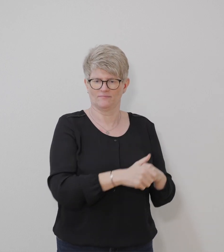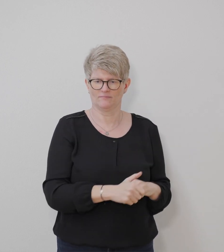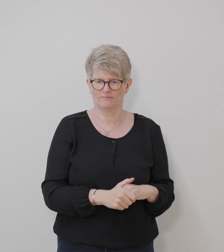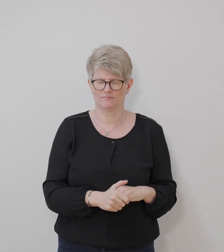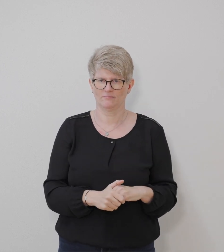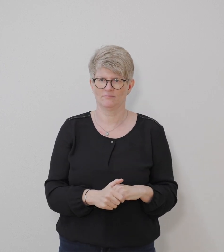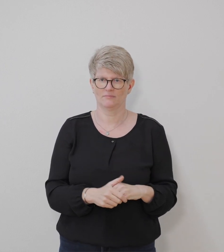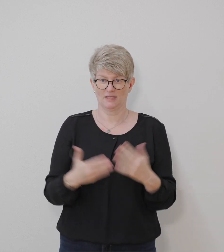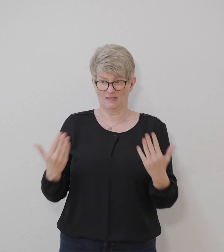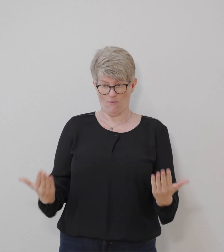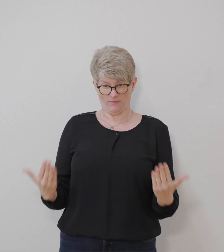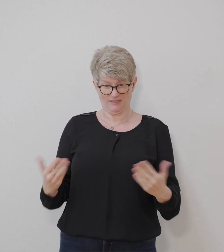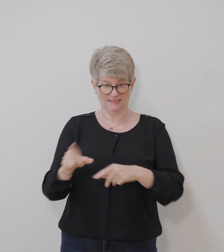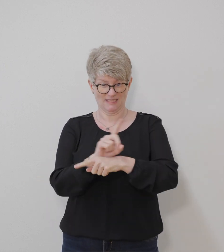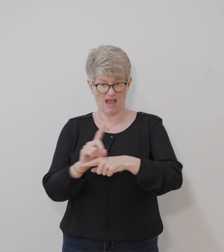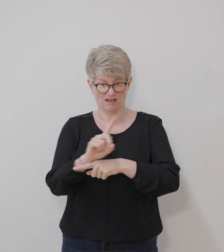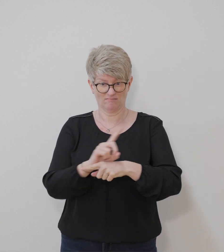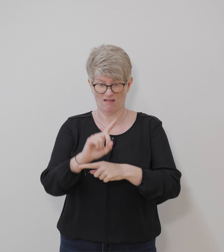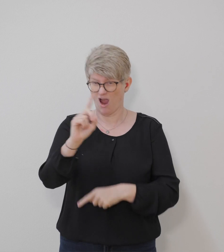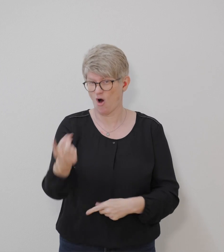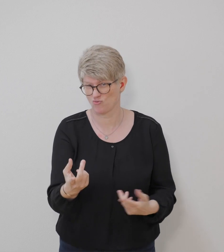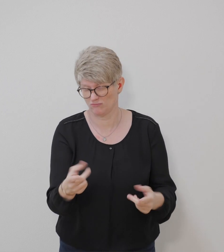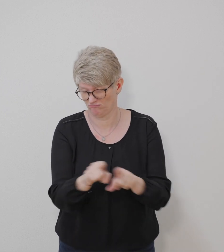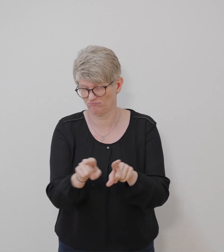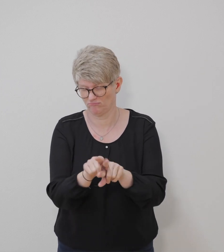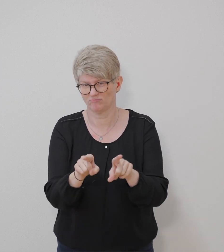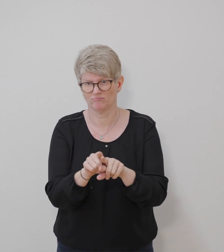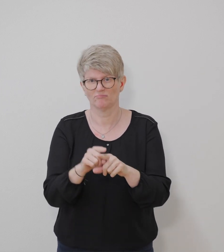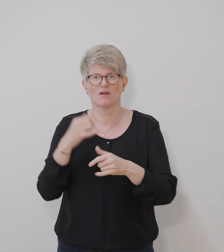fotografierend, sich ihren Sensationsgefühlen überlassend.